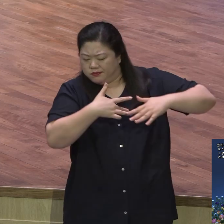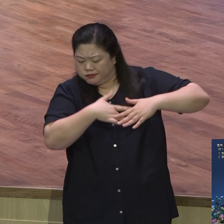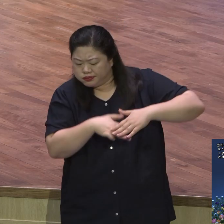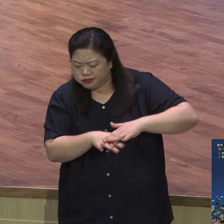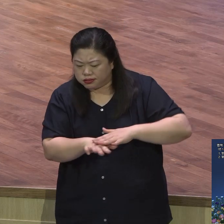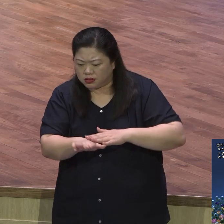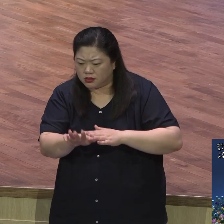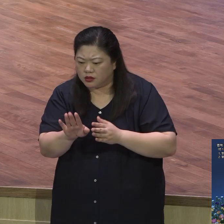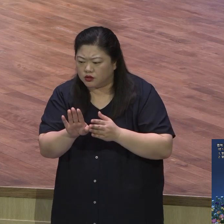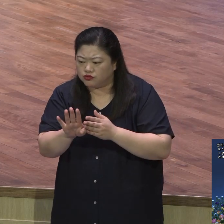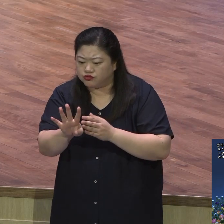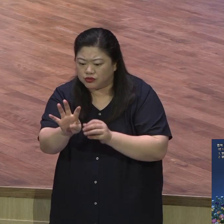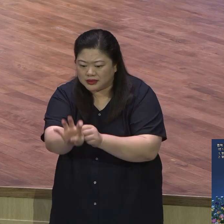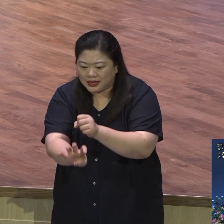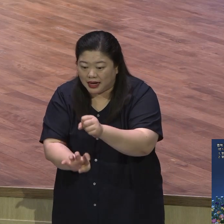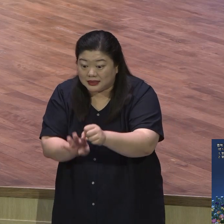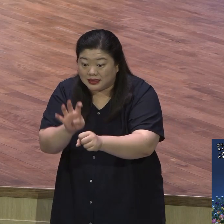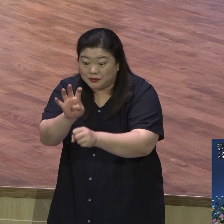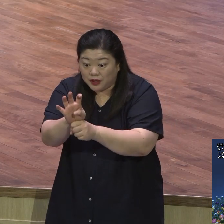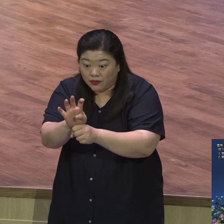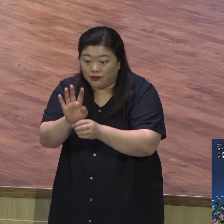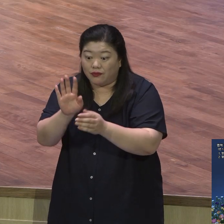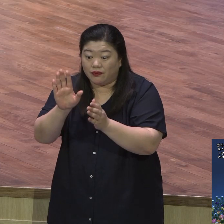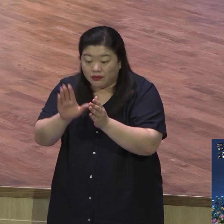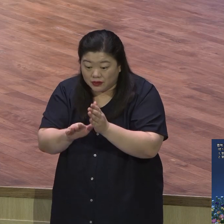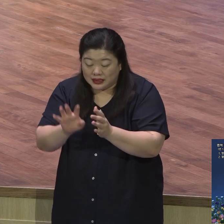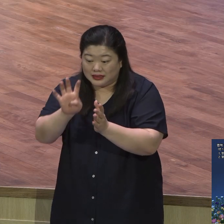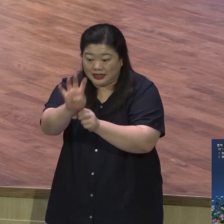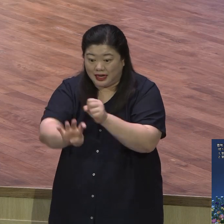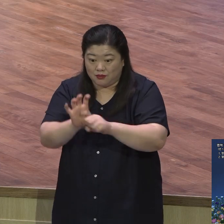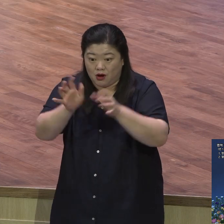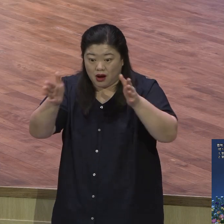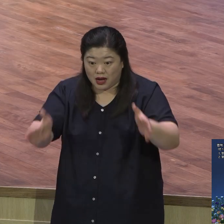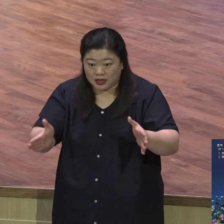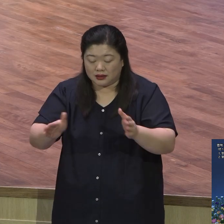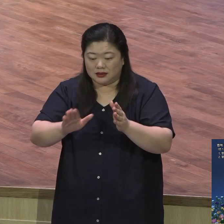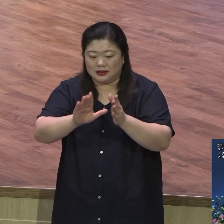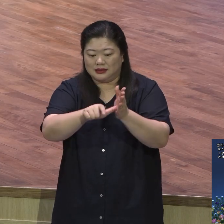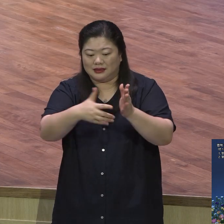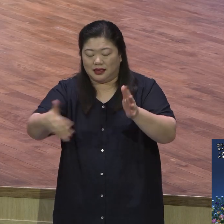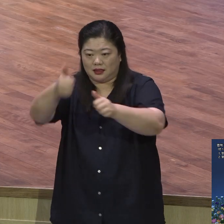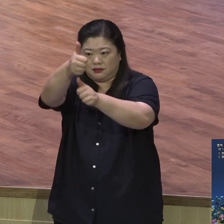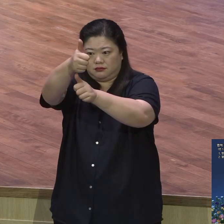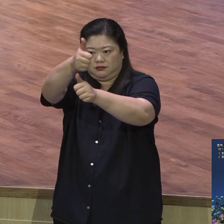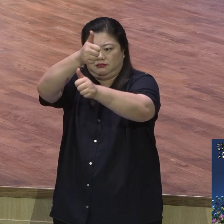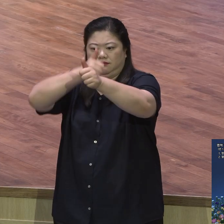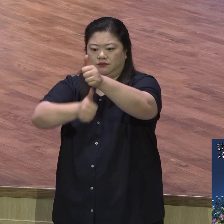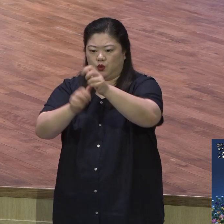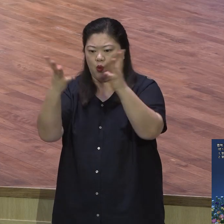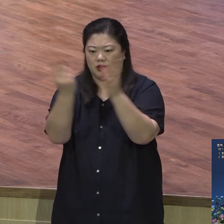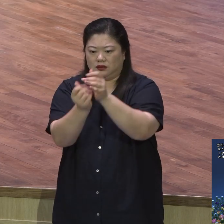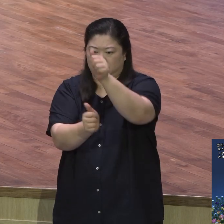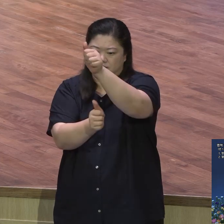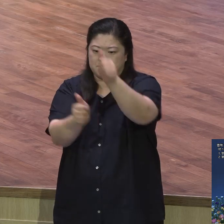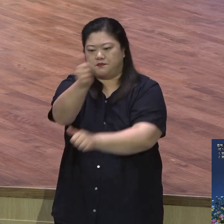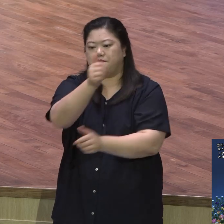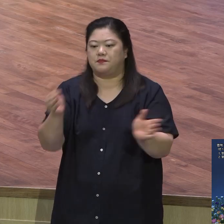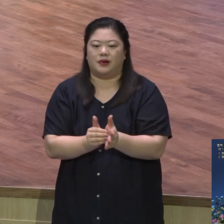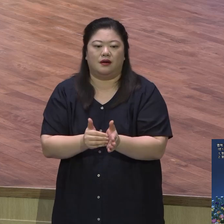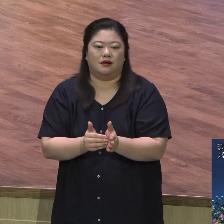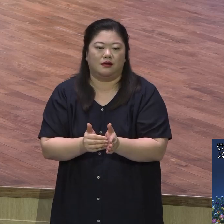바뀌어졌어요 40년 동안에 싹 바뀌어졌어요 하나님이 서시는 사람은 다른 것이